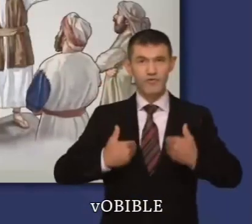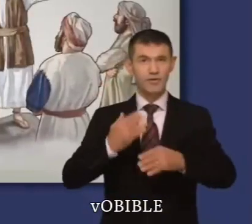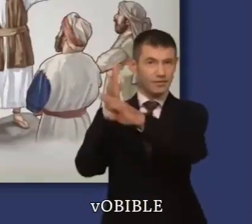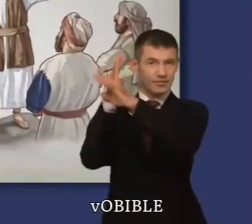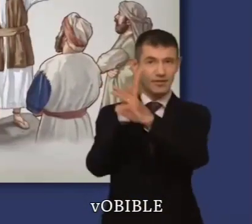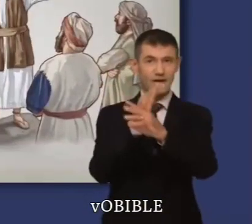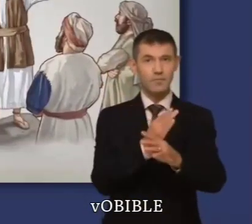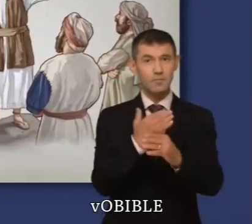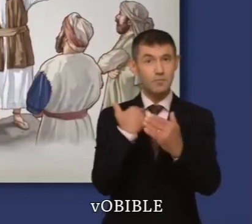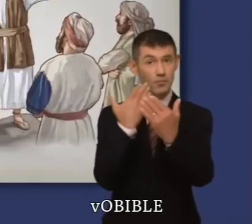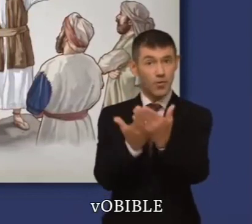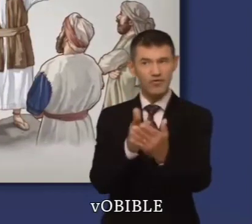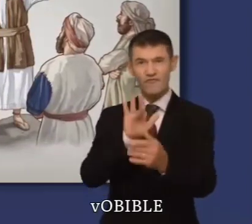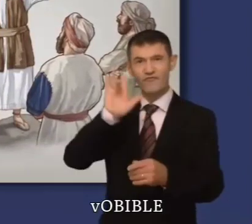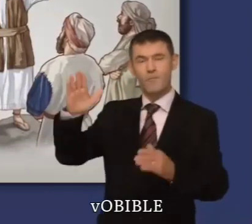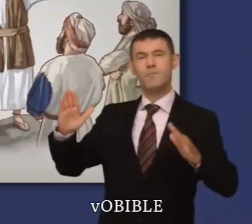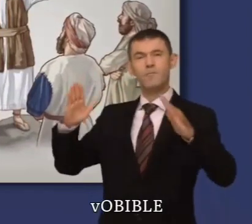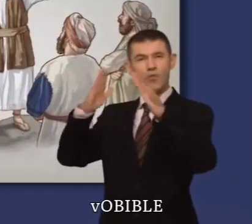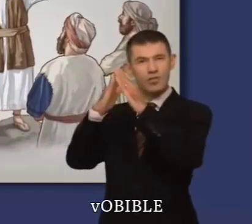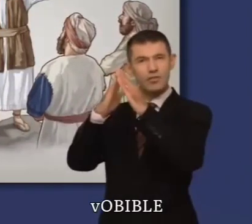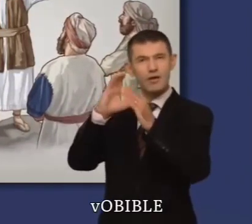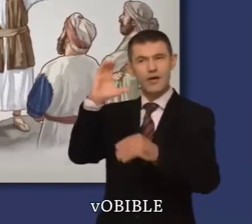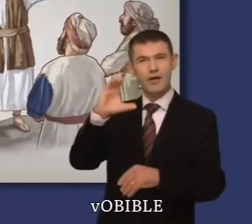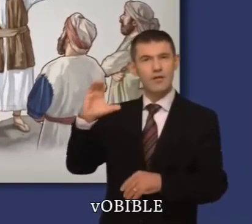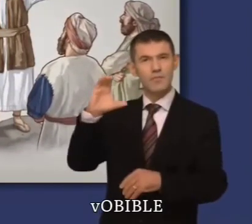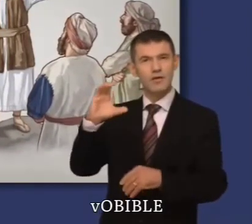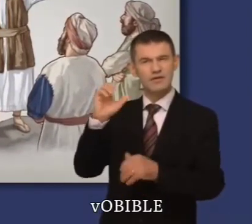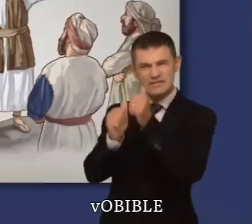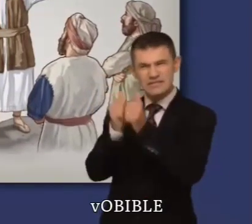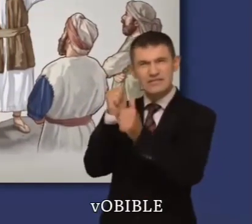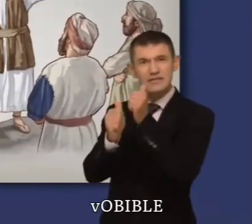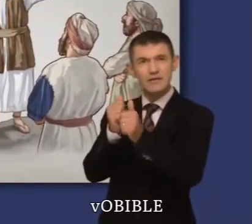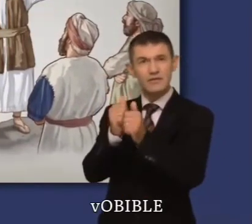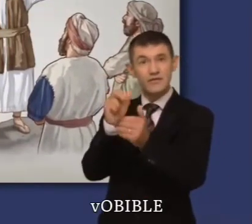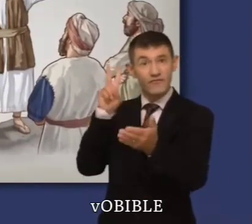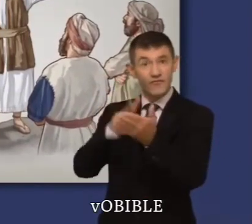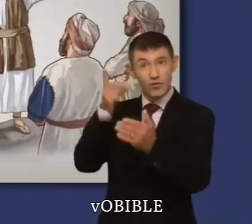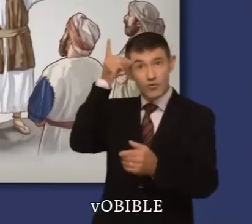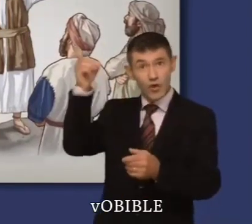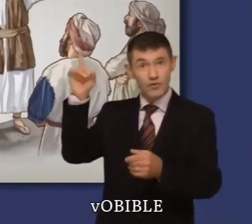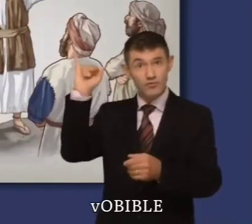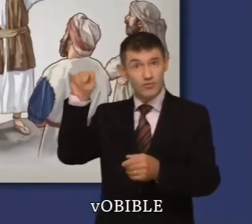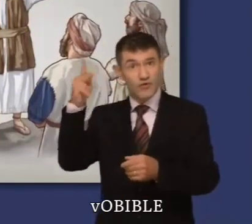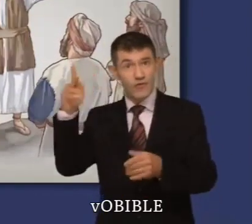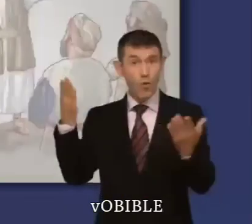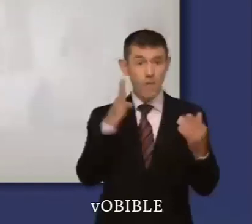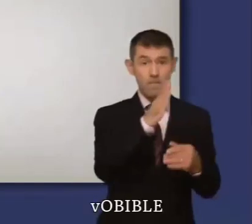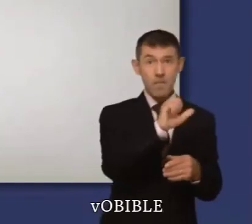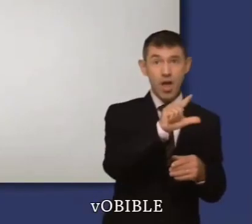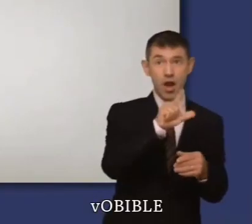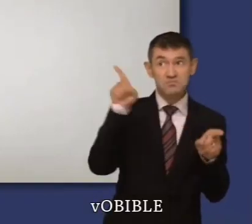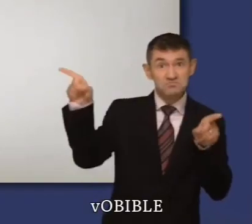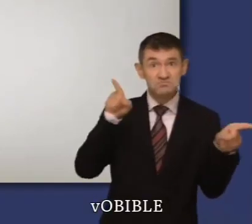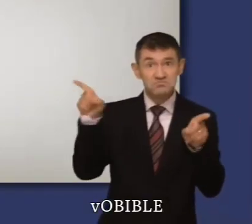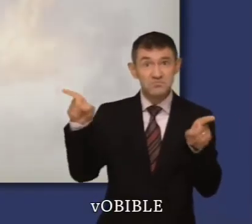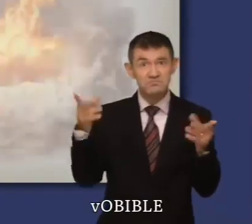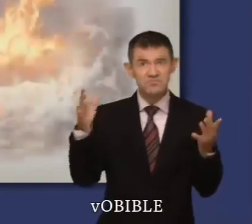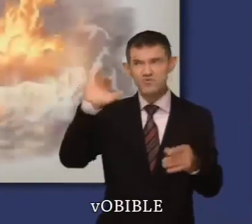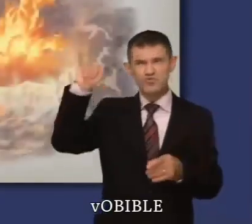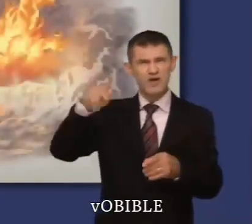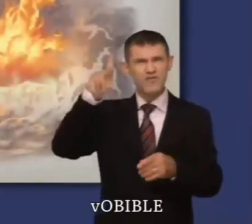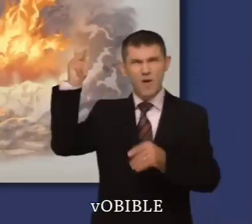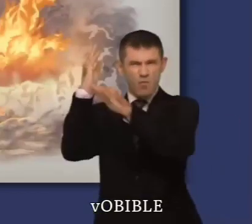Pharaon Sheshonk de piller les trésors du temple. Cela montre que ce qui fait plaisir à Jéhovah, ce n'est pas des bâtiments impressionnants,